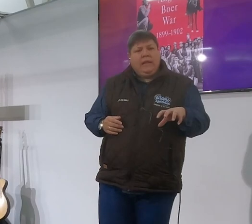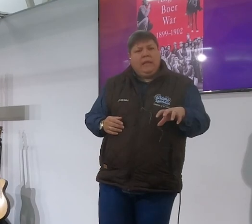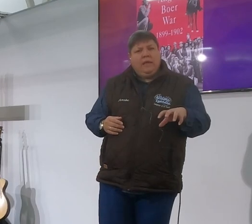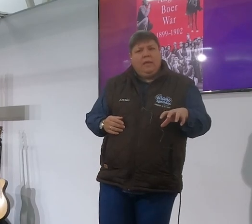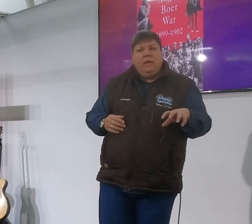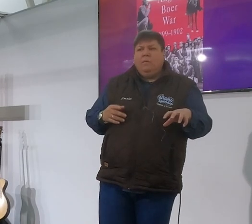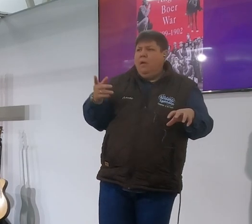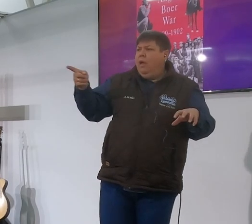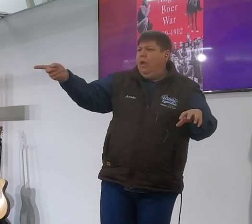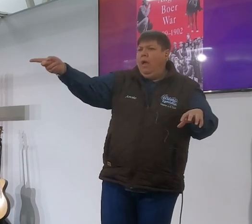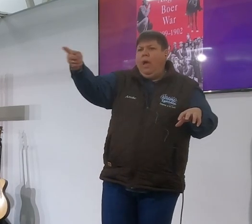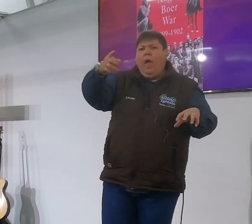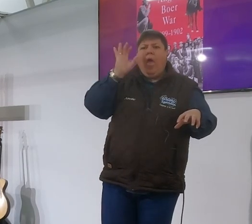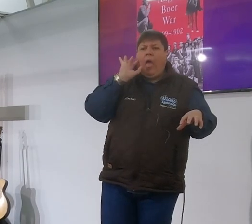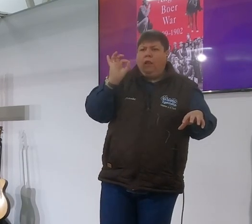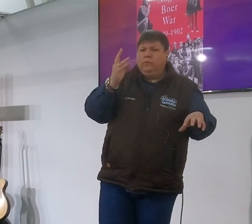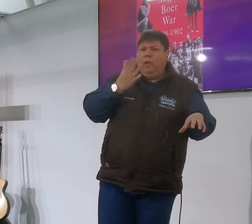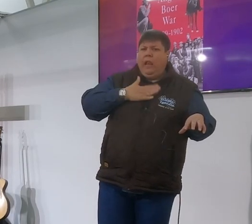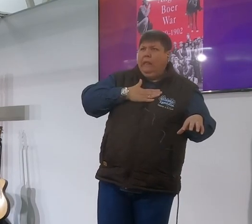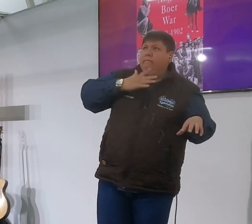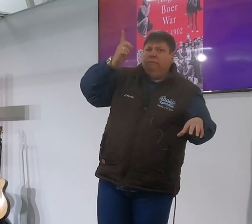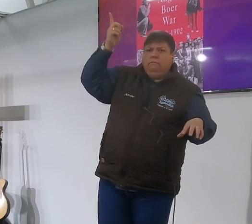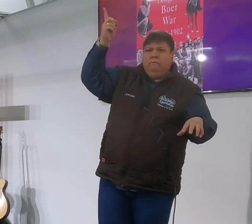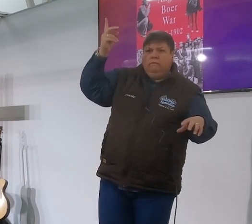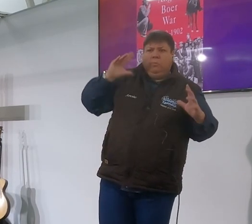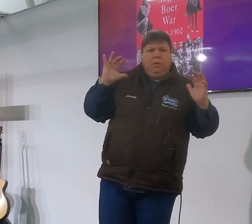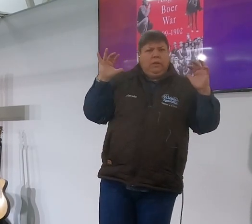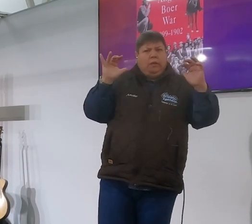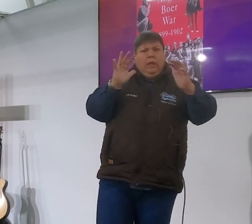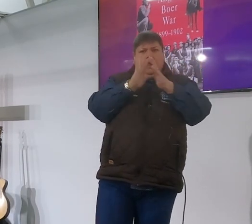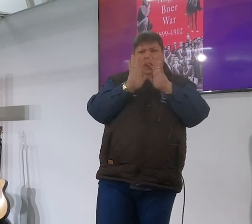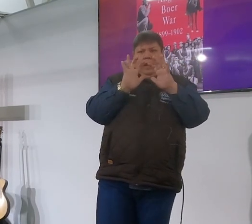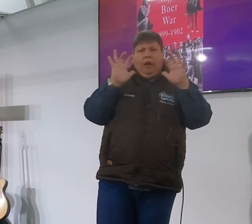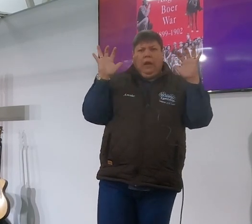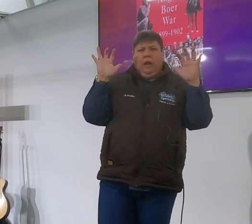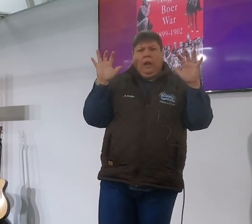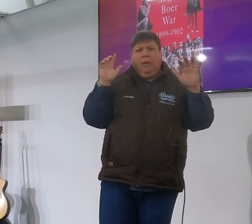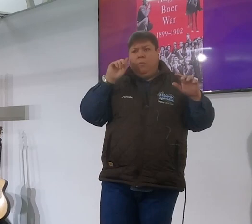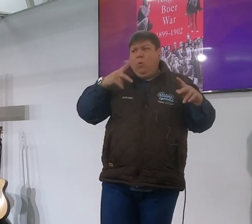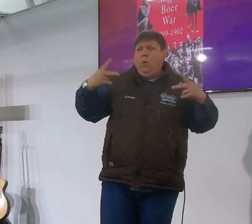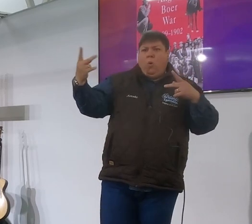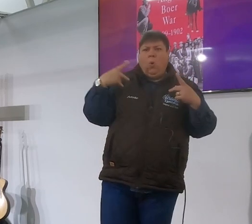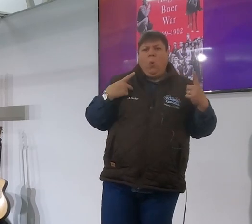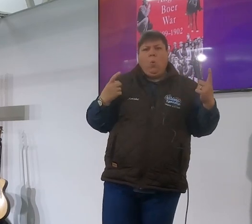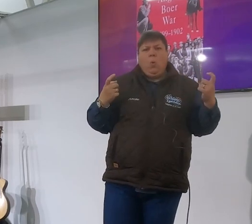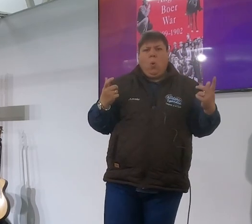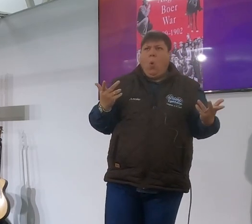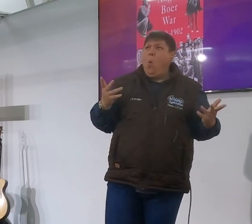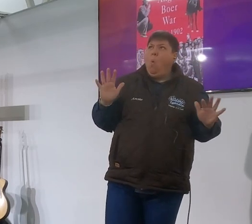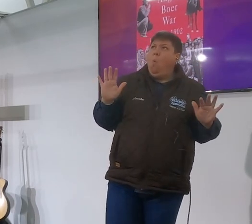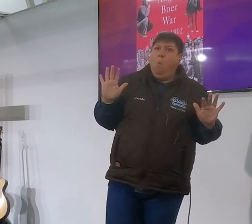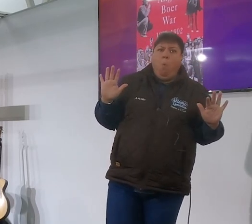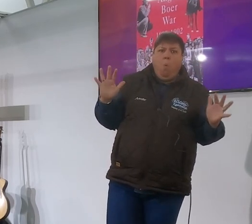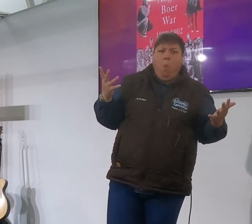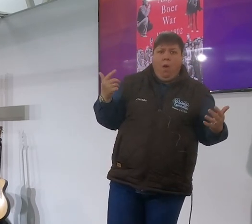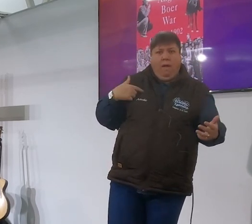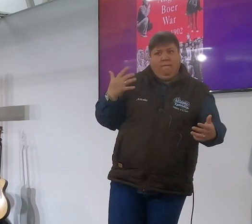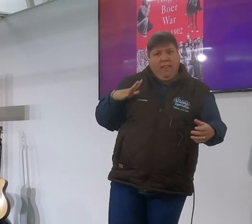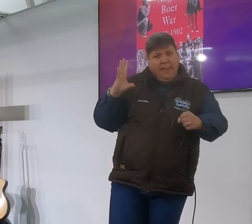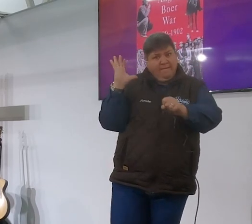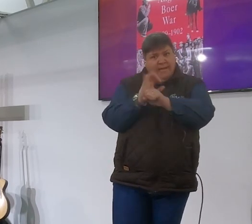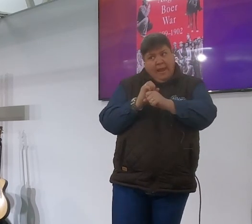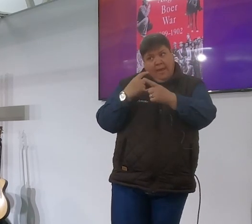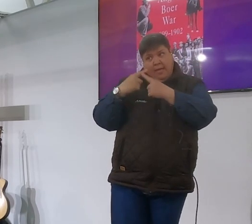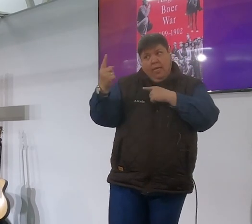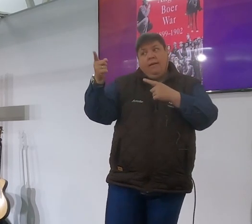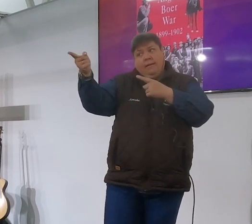hulle is ook lief hier ek denk hy die een en een by mekaar gesê hierdie ouwens bid ook dat hier nou oorlog gaan wees morgen en hoe werk het nou ons bid om te wen en hulle bid om te